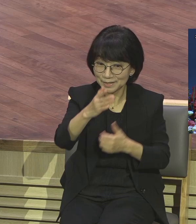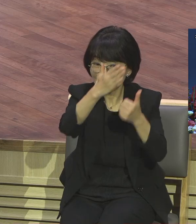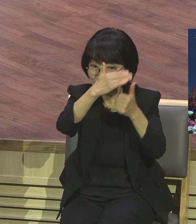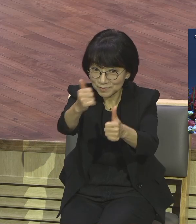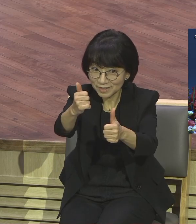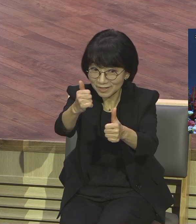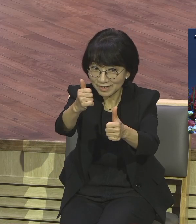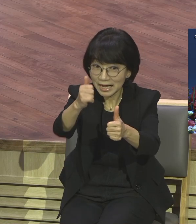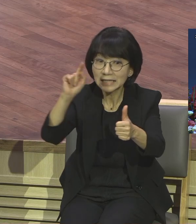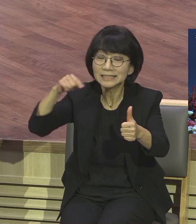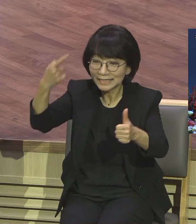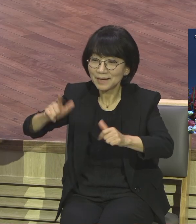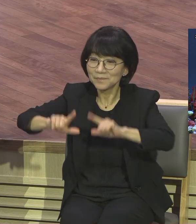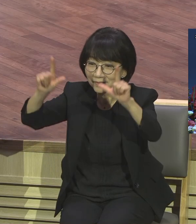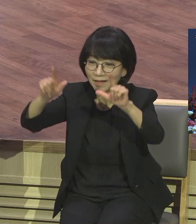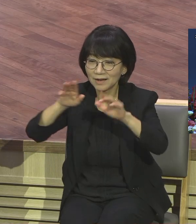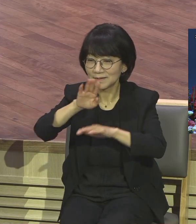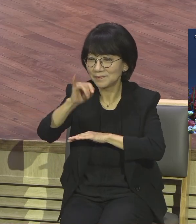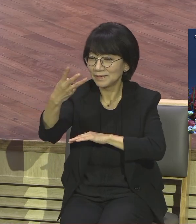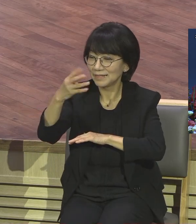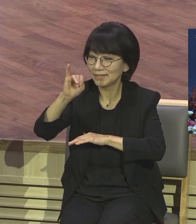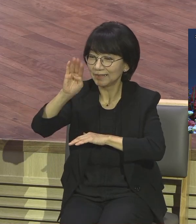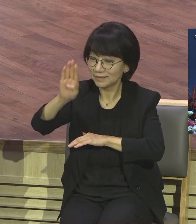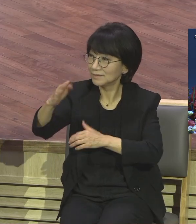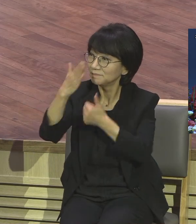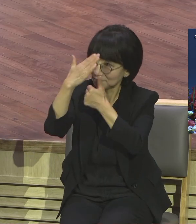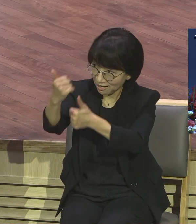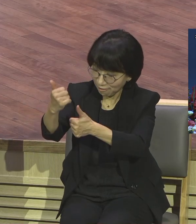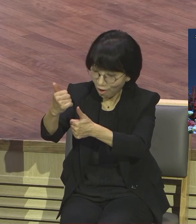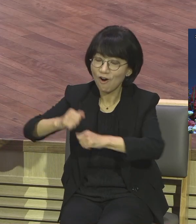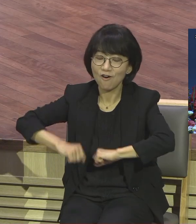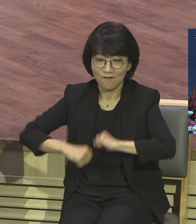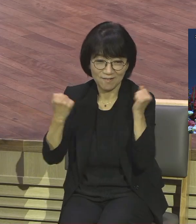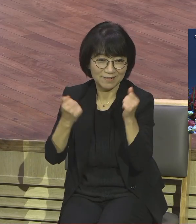다음 날 이 빌립도 예수님의 부르심을 받습니다.